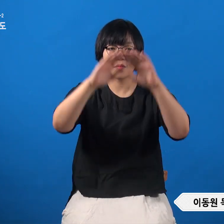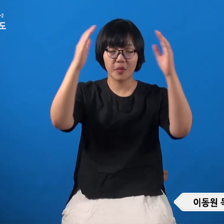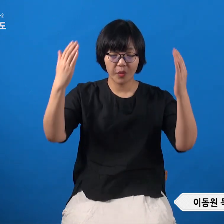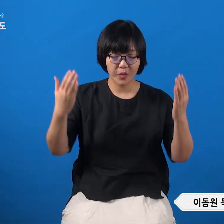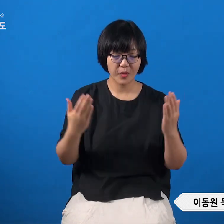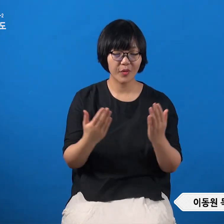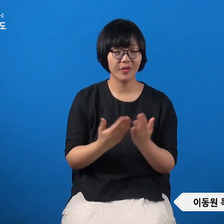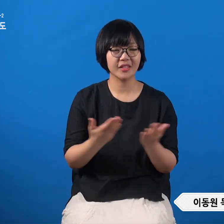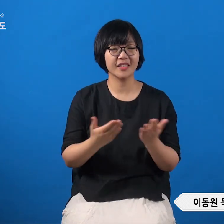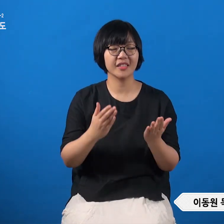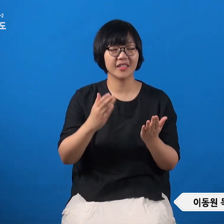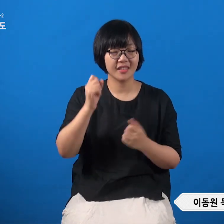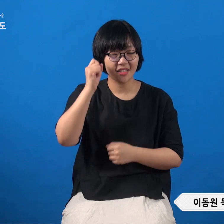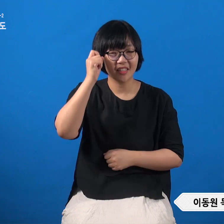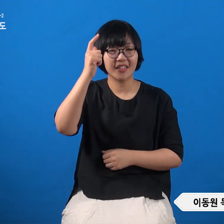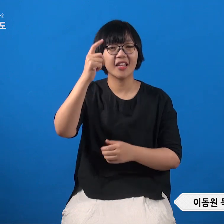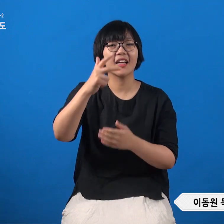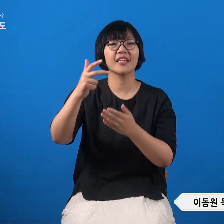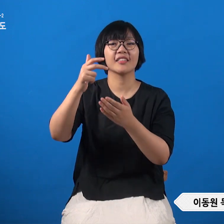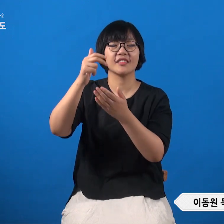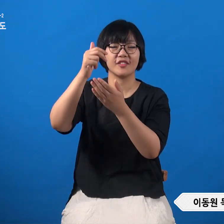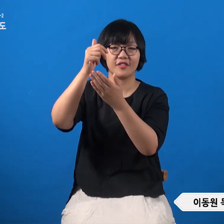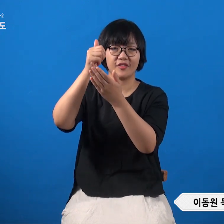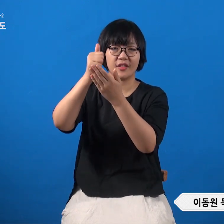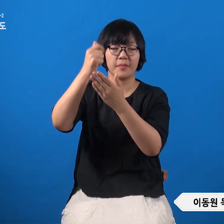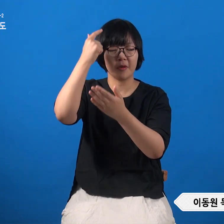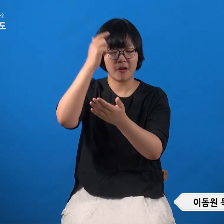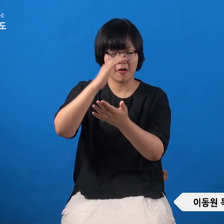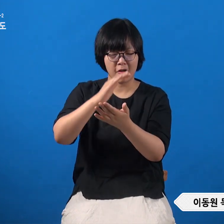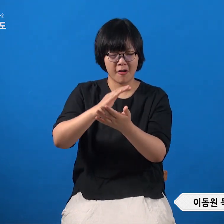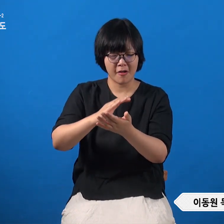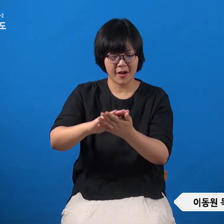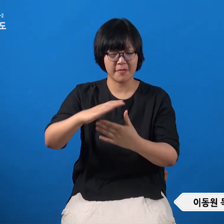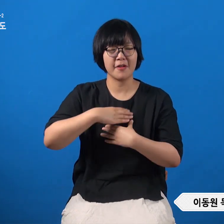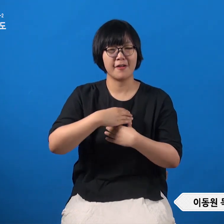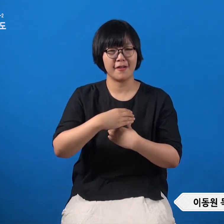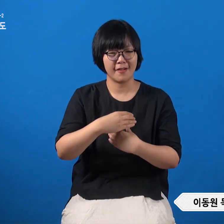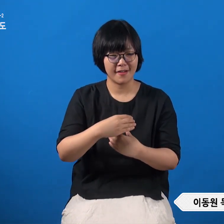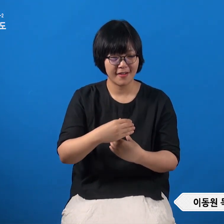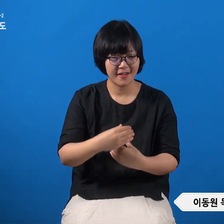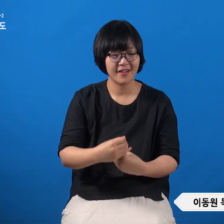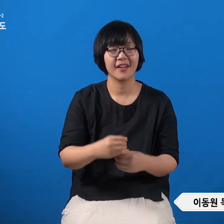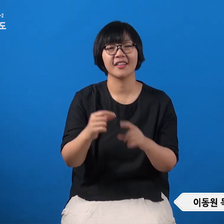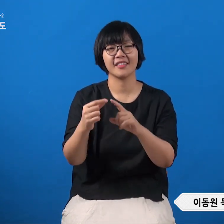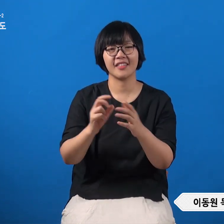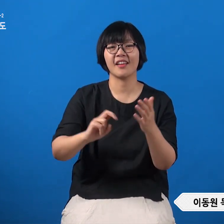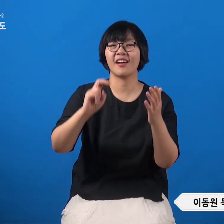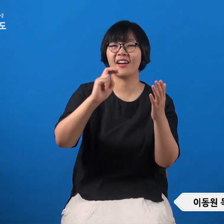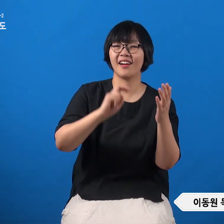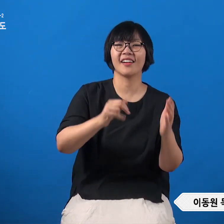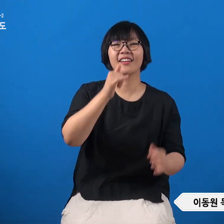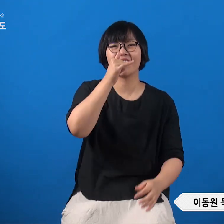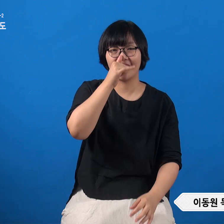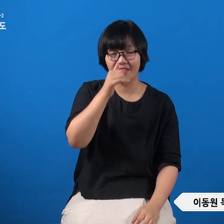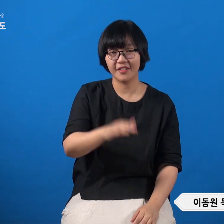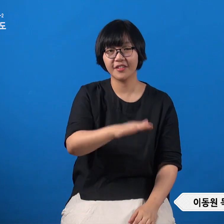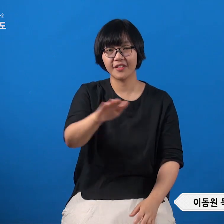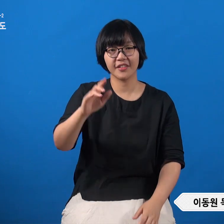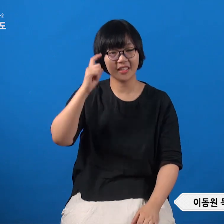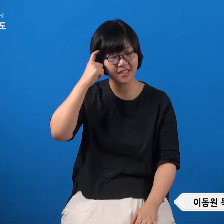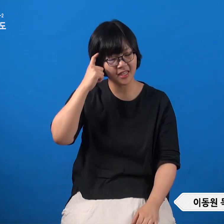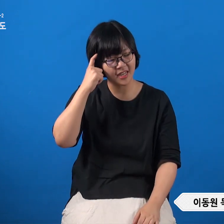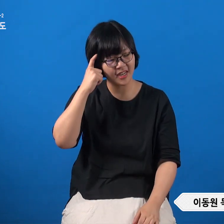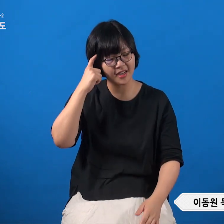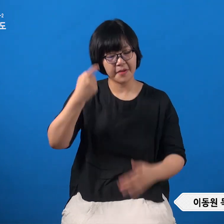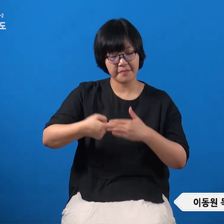모든 지각에 뛰어나신 하나님의 평강이 조그맣게 불렀잖아요. 예수 안에서 너희 마음과 생각을